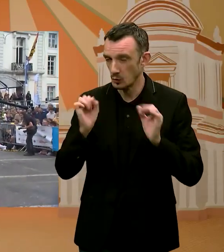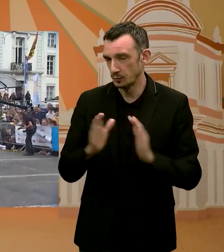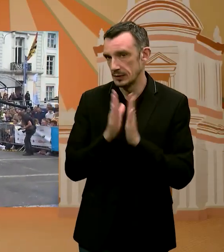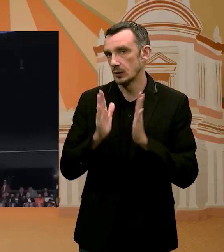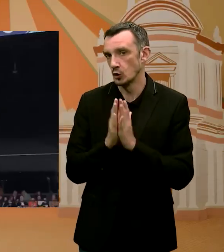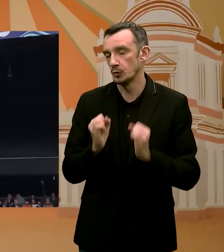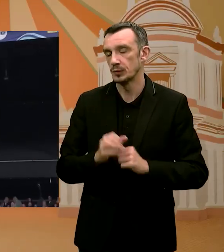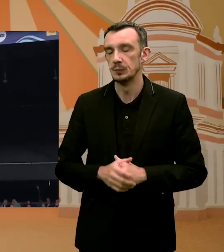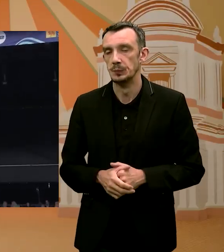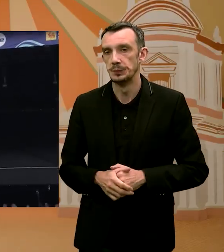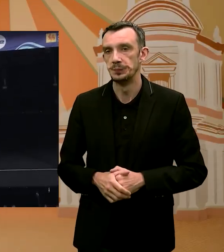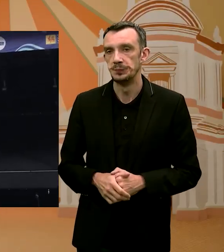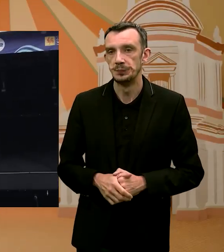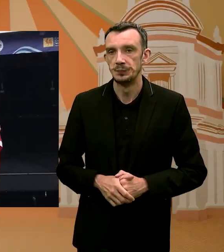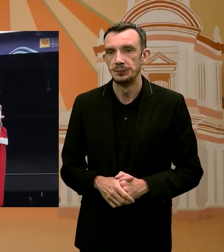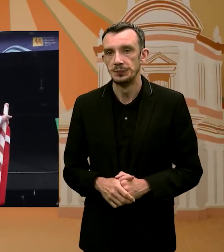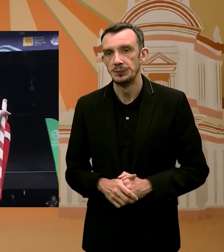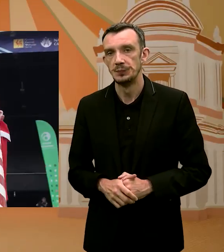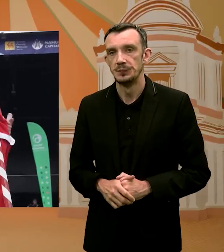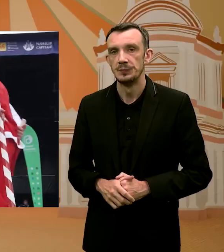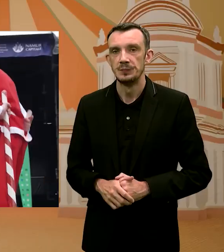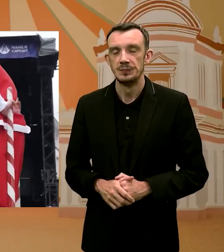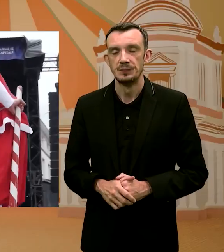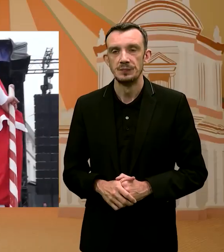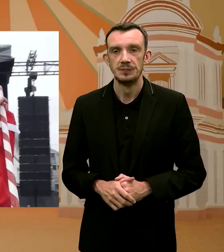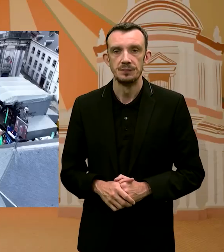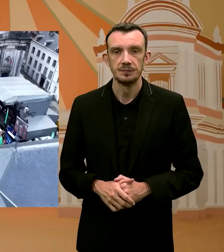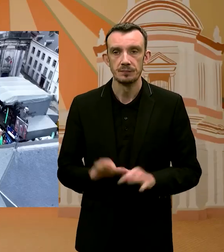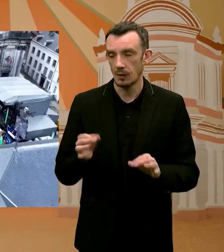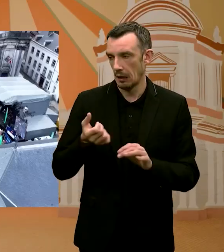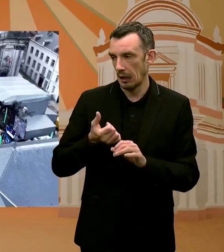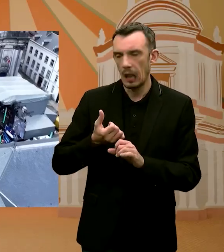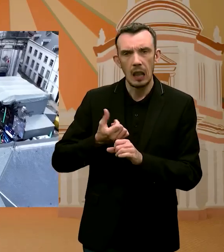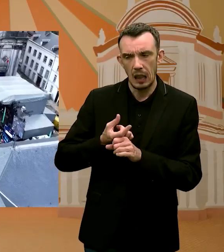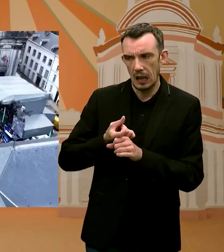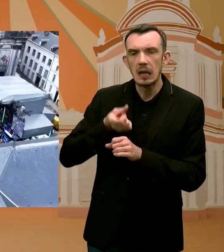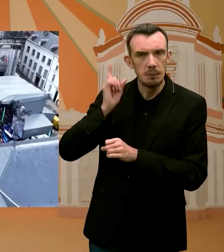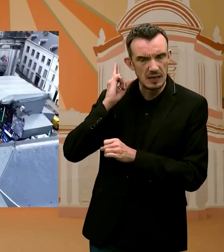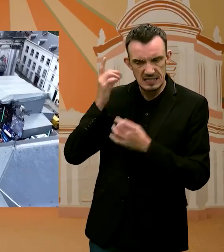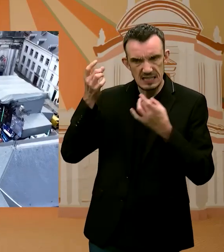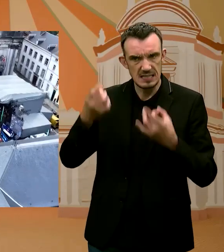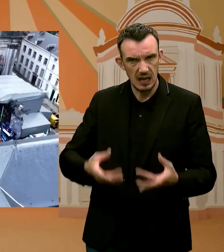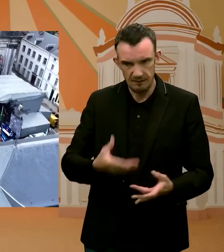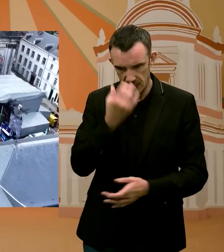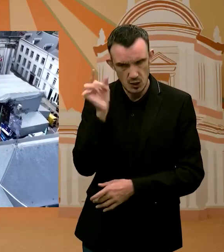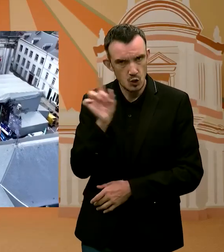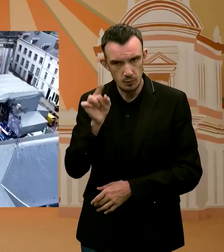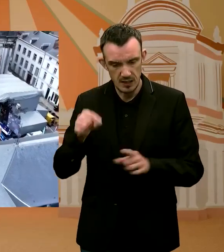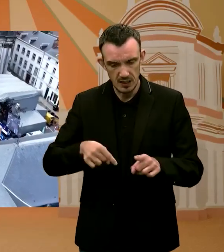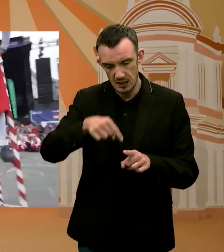dire, il faut être très vigilant aussi. Oui, c'est quelque chose qui est arrivé l'année passée, je ne sais plus à quel échasseur. C'est bien possible. Il a bien râlé à l'écran en le disant et c'est